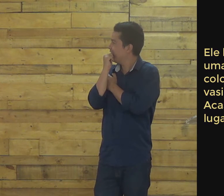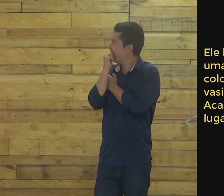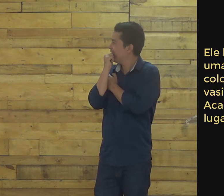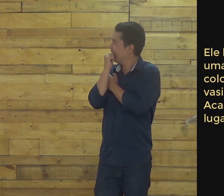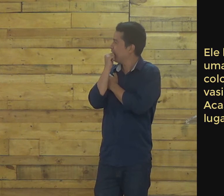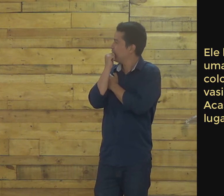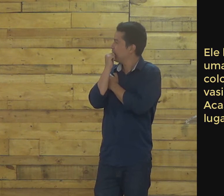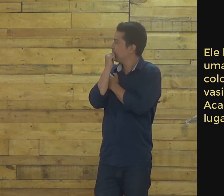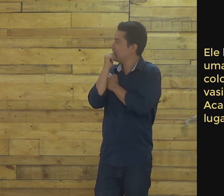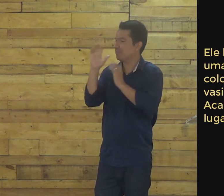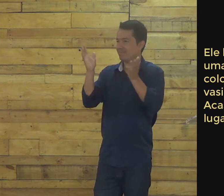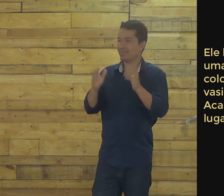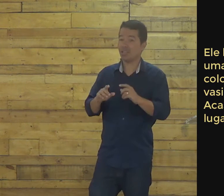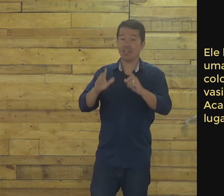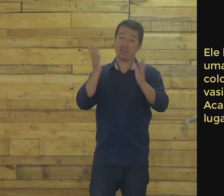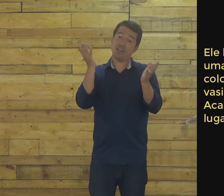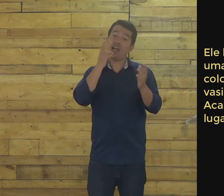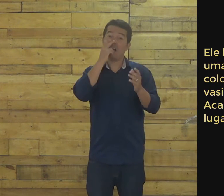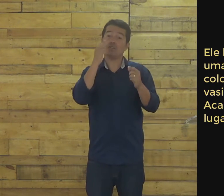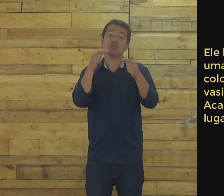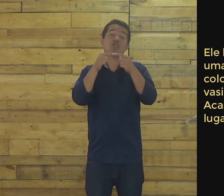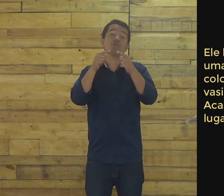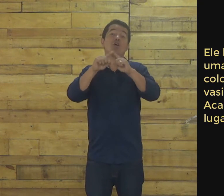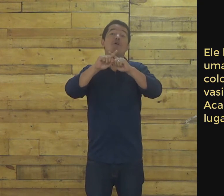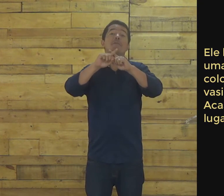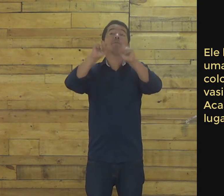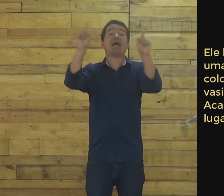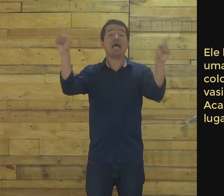Complicado, né? Tá.